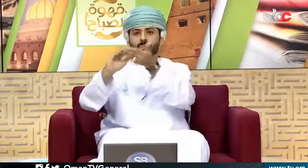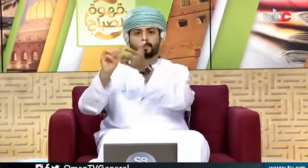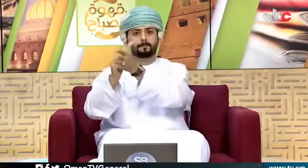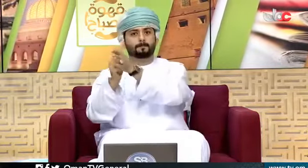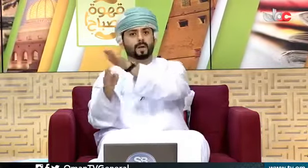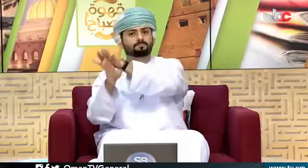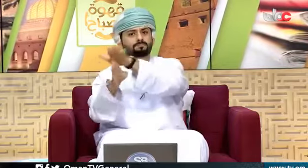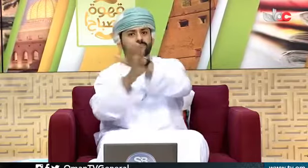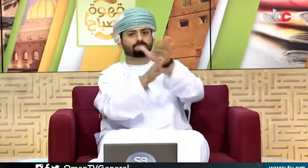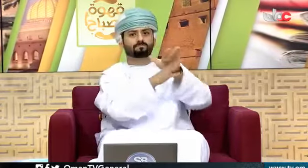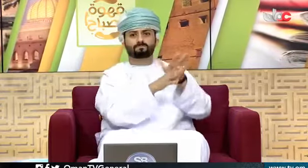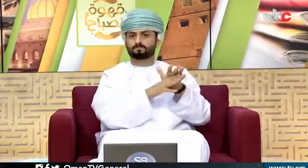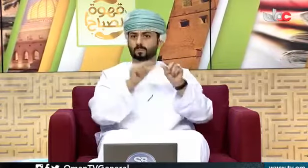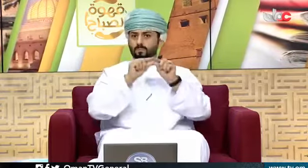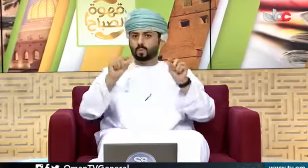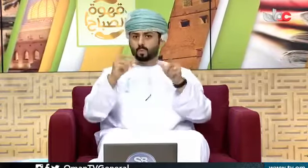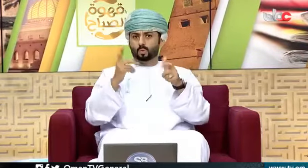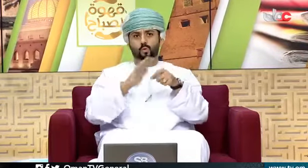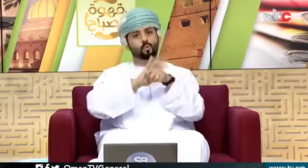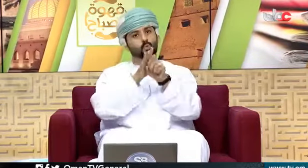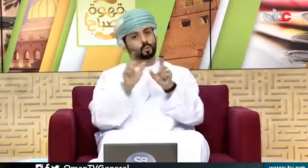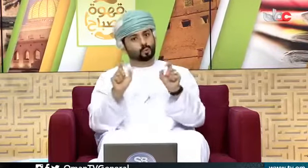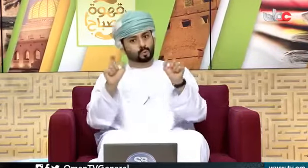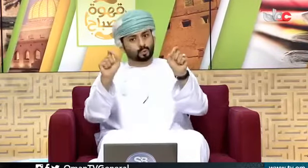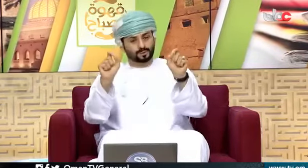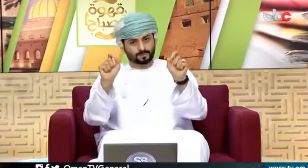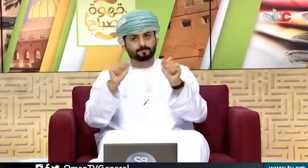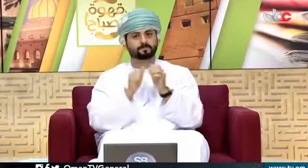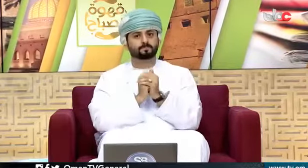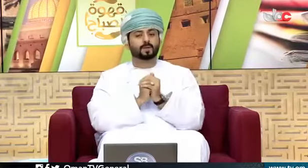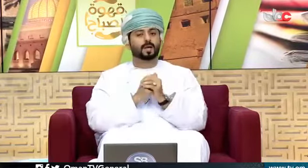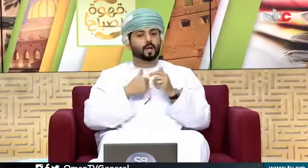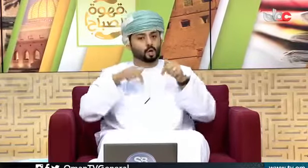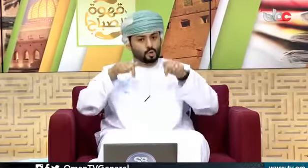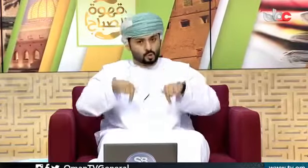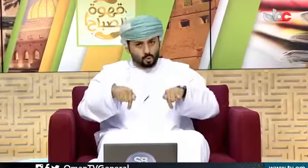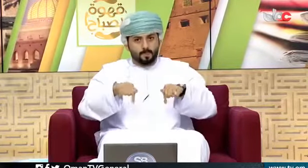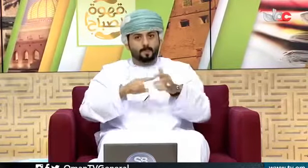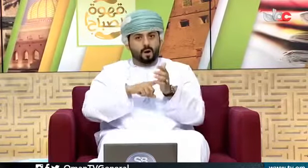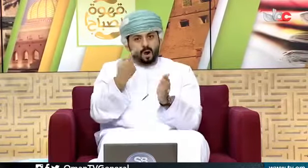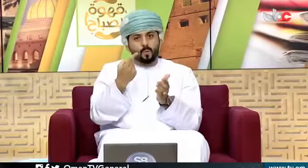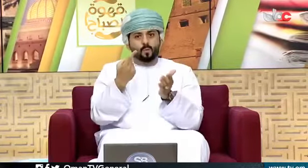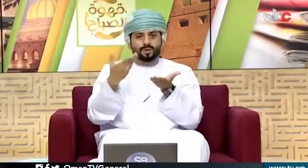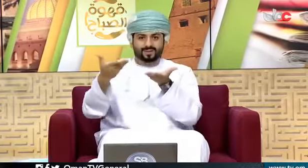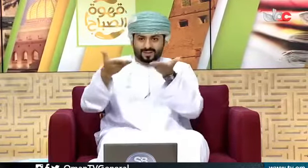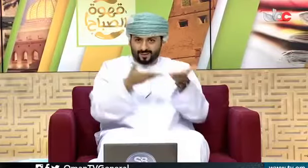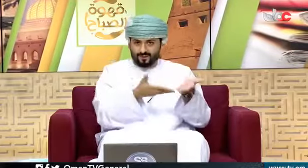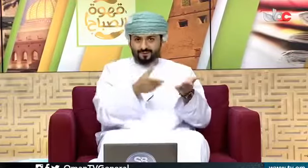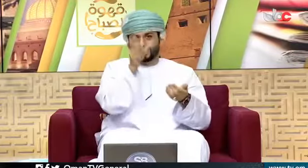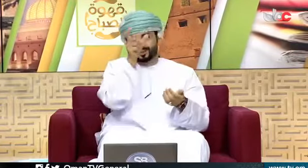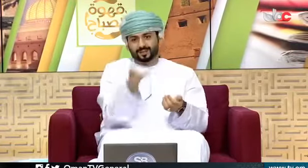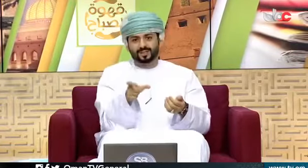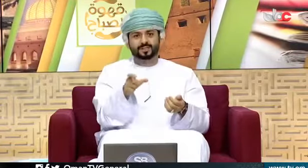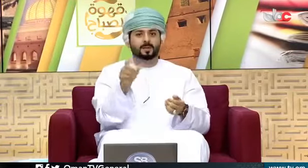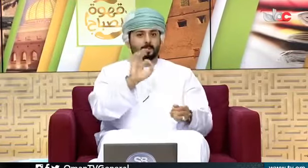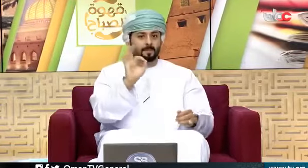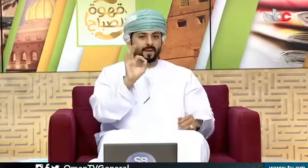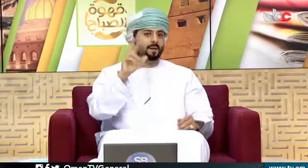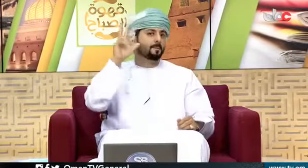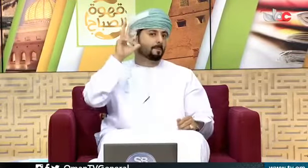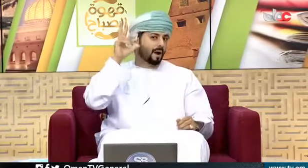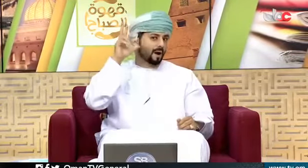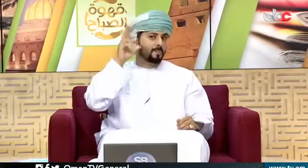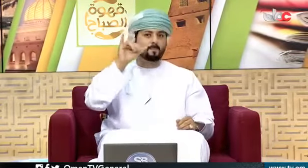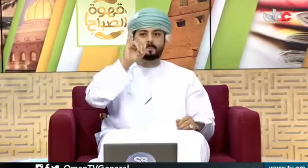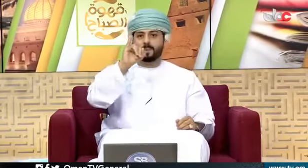تقديم خدمات لذوي الإعاقة السمعية وهم موجودون في منازلهم بسبب جائحة فيروس كورونا. نحن اليوم ضيفنا الأول